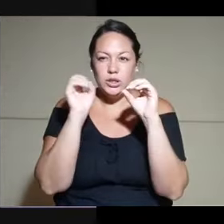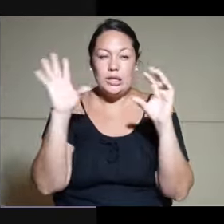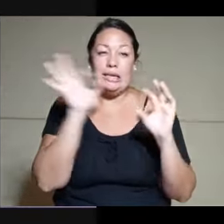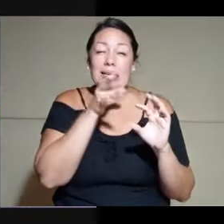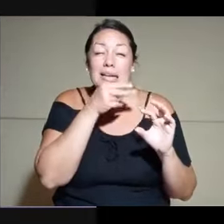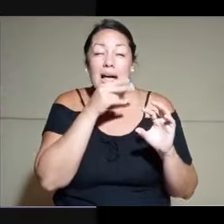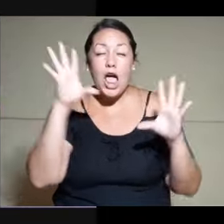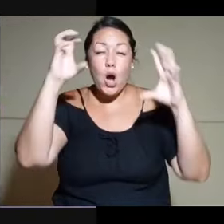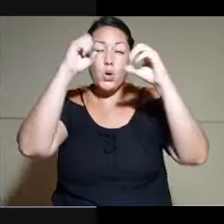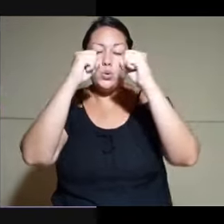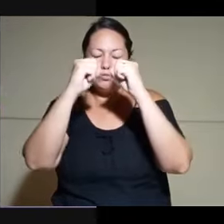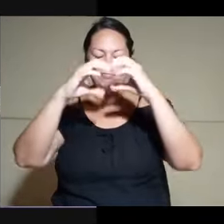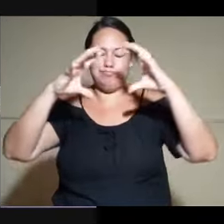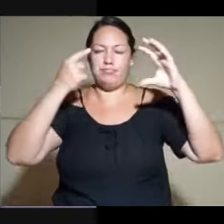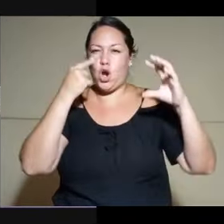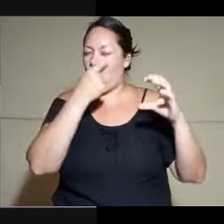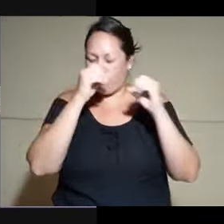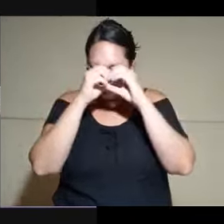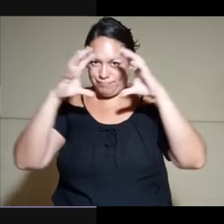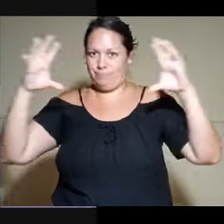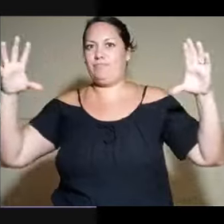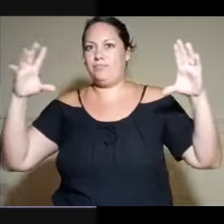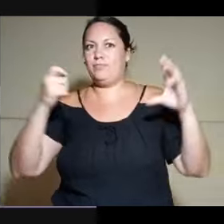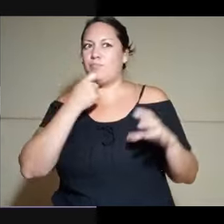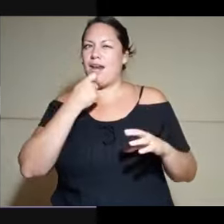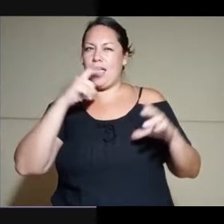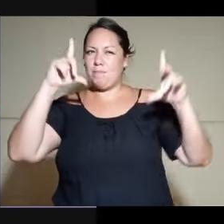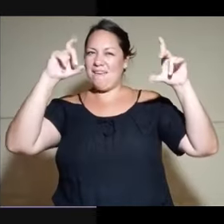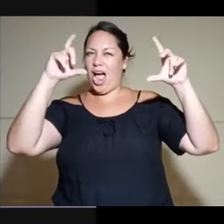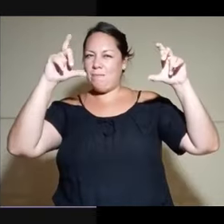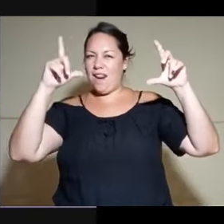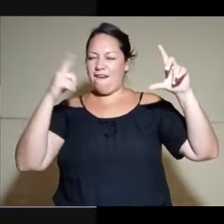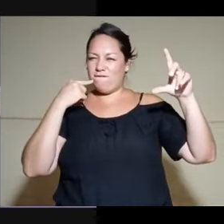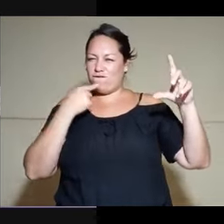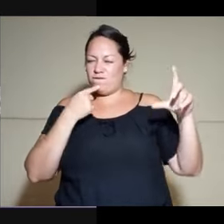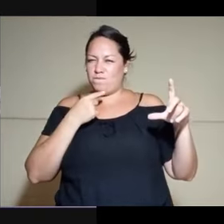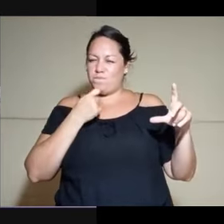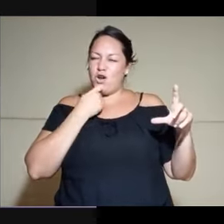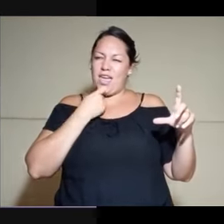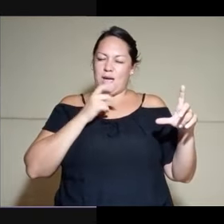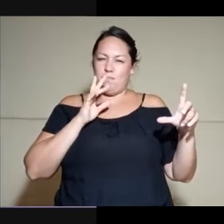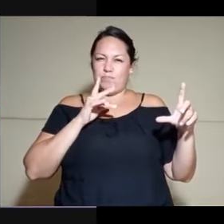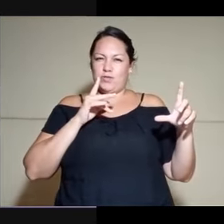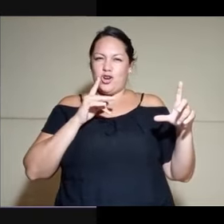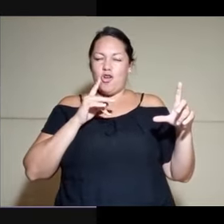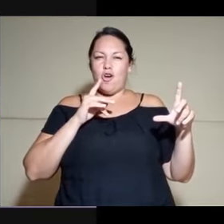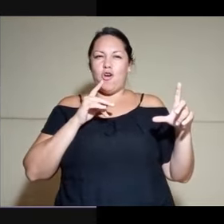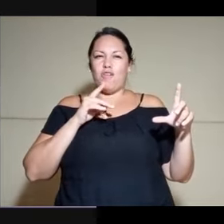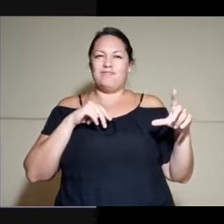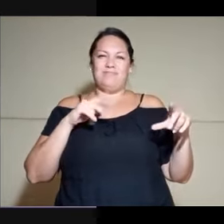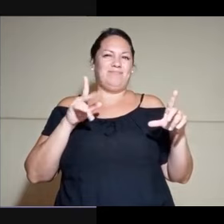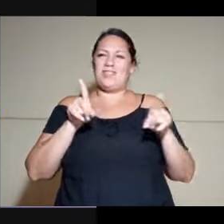Se dilata. Acuérdense que nosotros Para absorber más luz del lugar. Acuérdense que es lo mismo que hace la cámara de